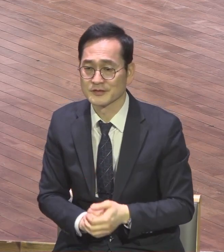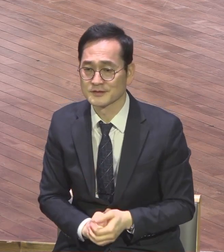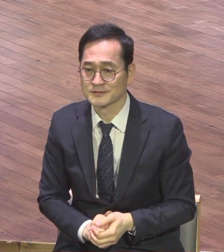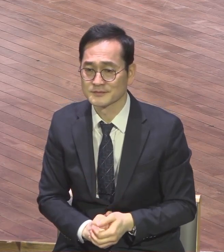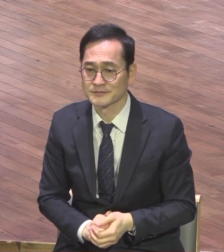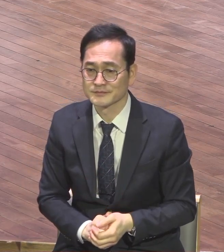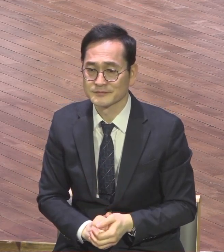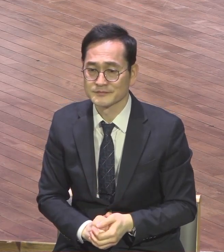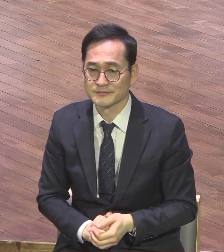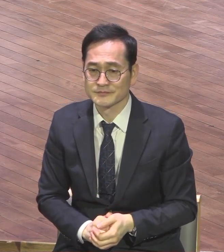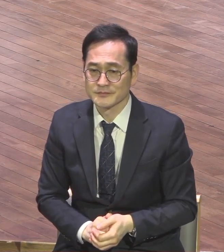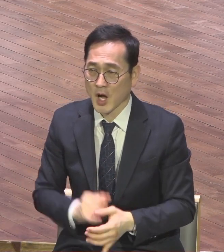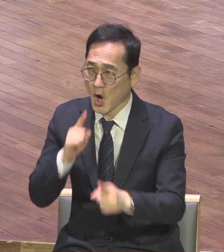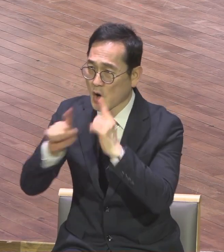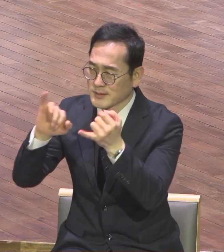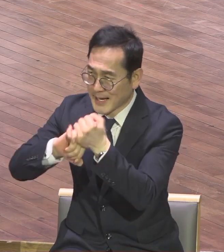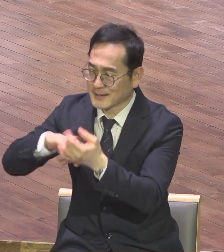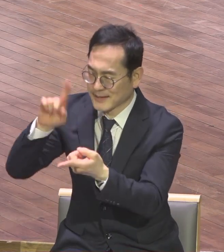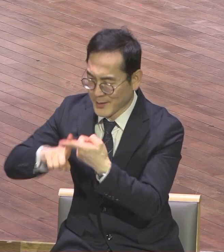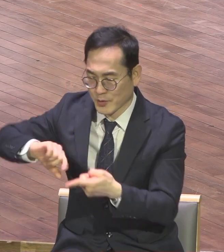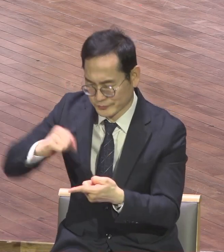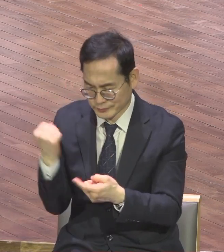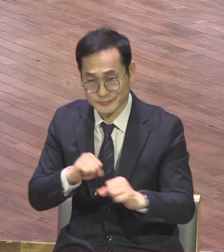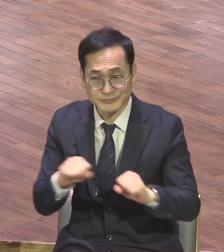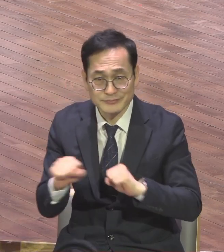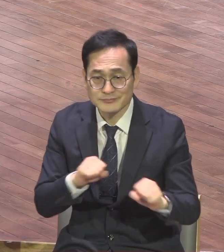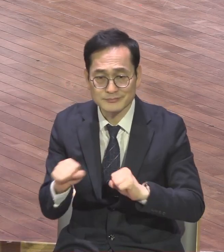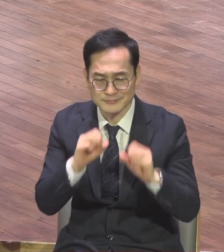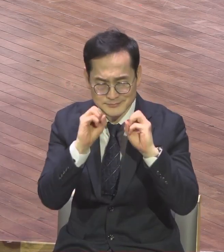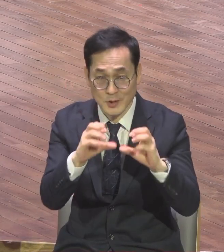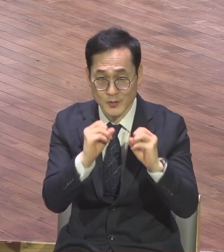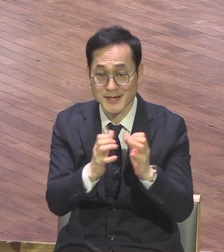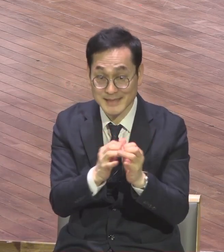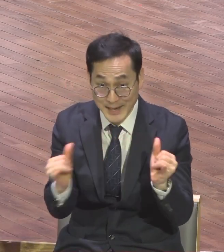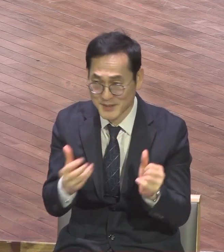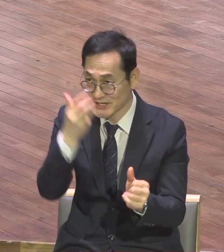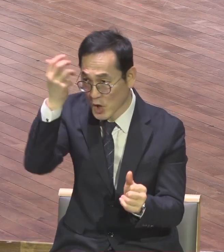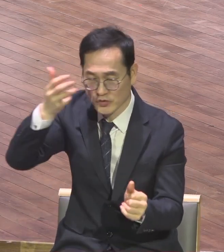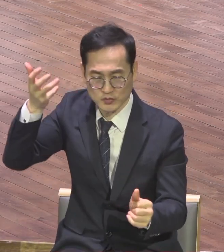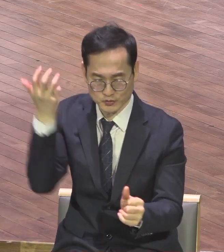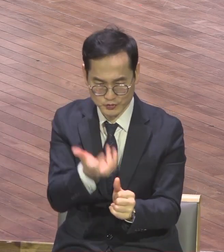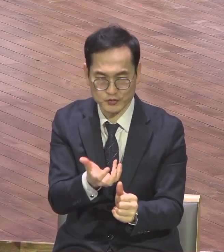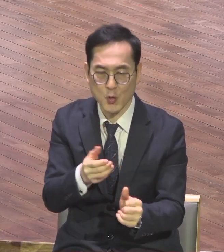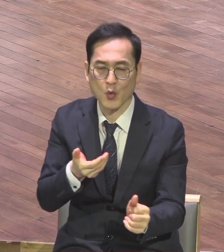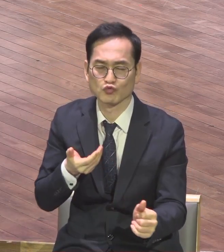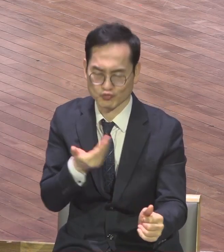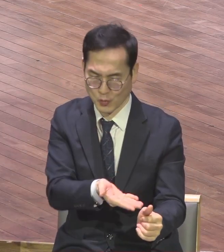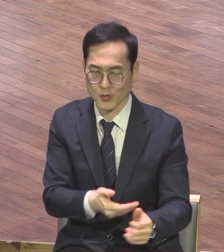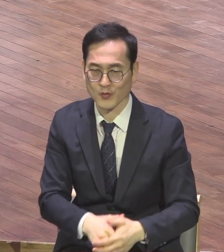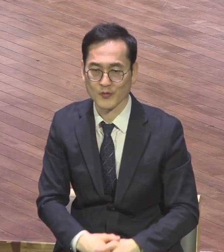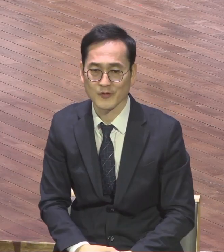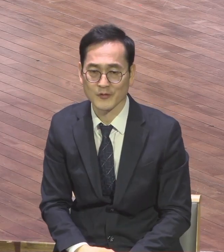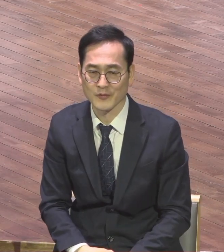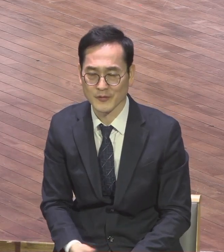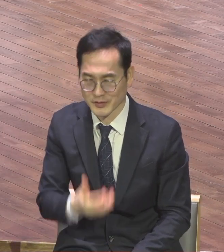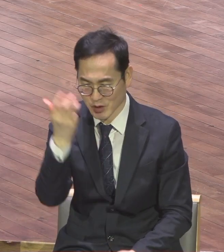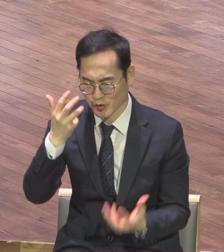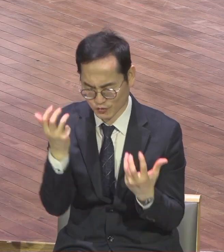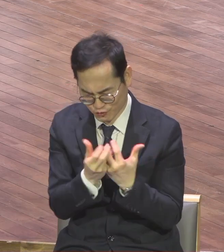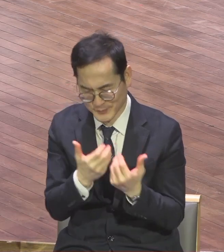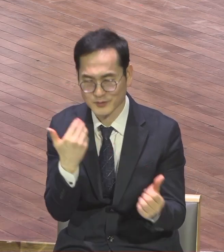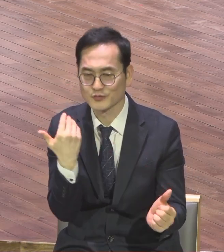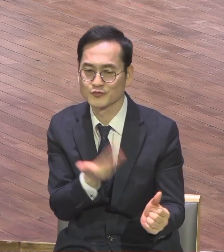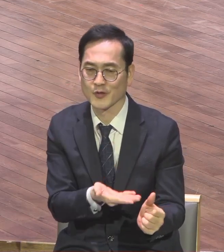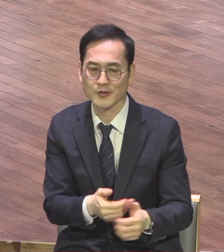그 현장 그 전도자에게 성령 충만 주신다. 언약적 도전해 보세요.